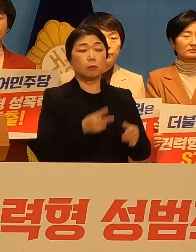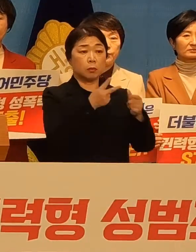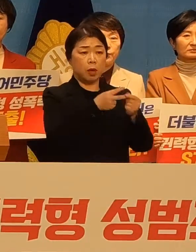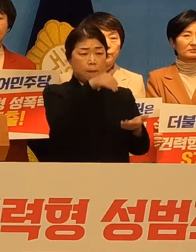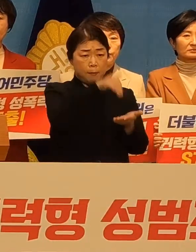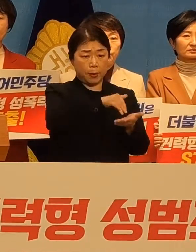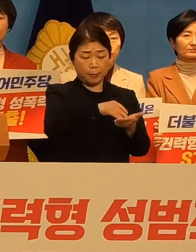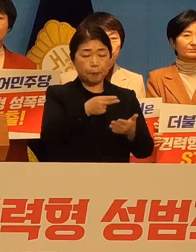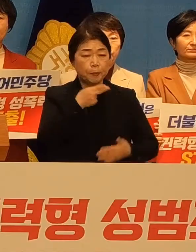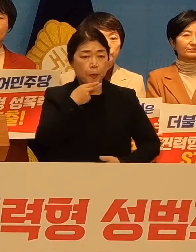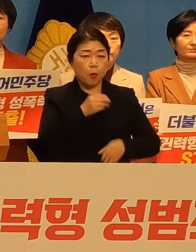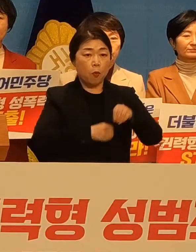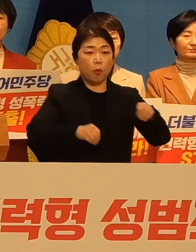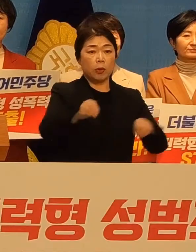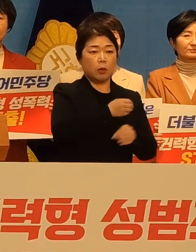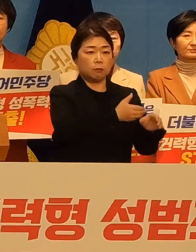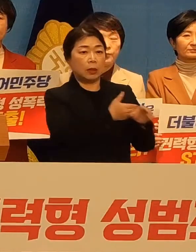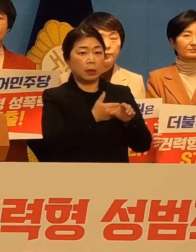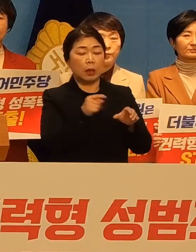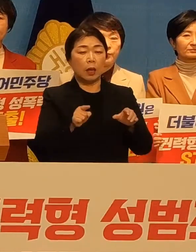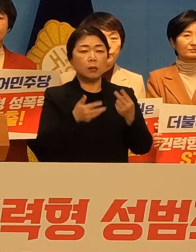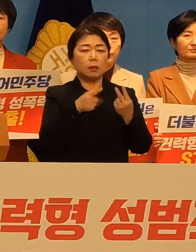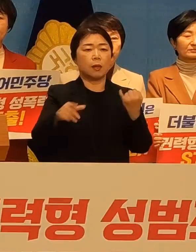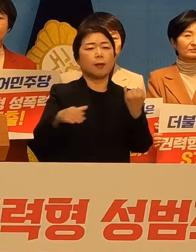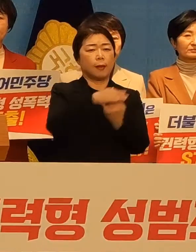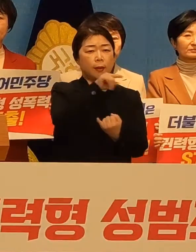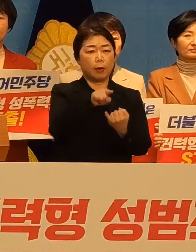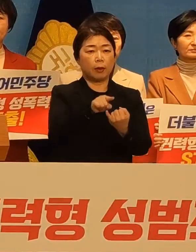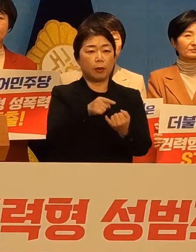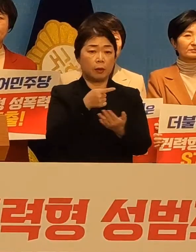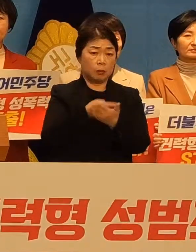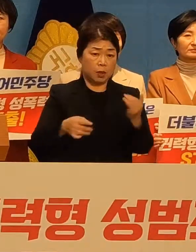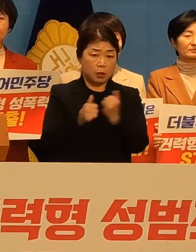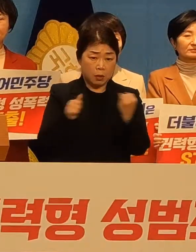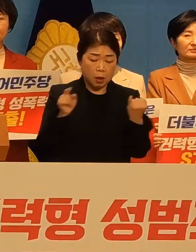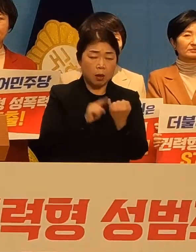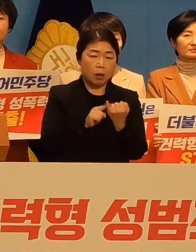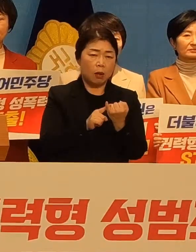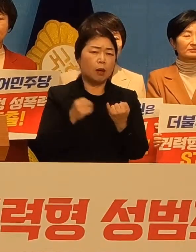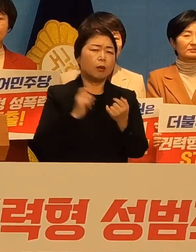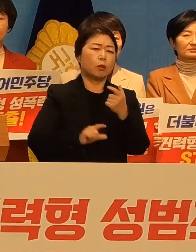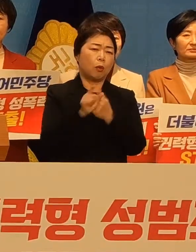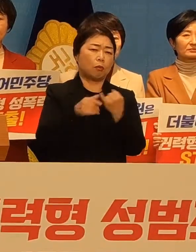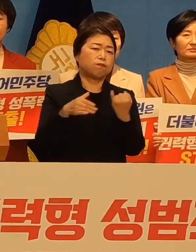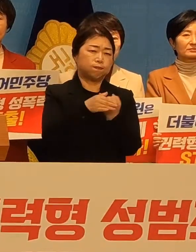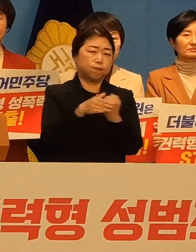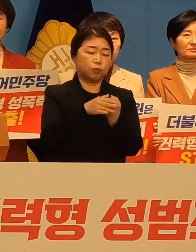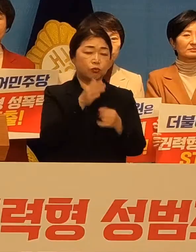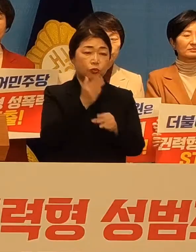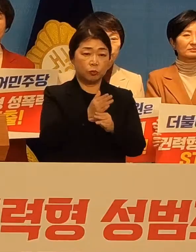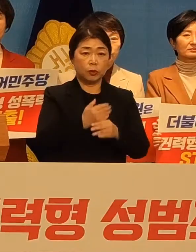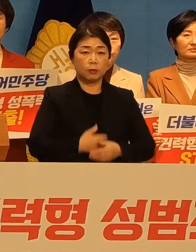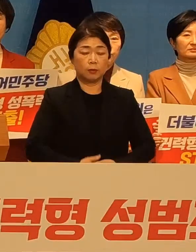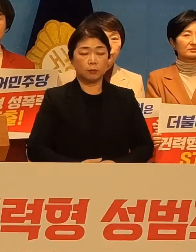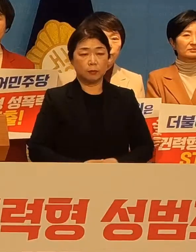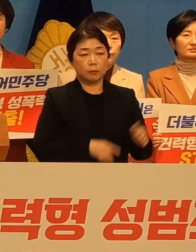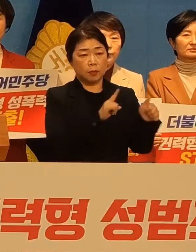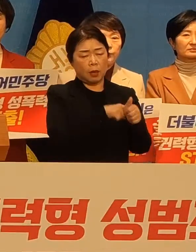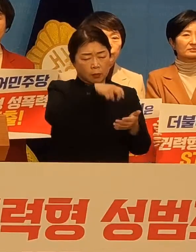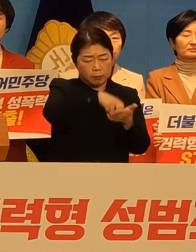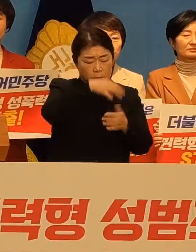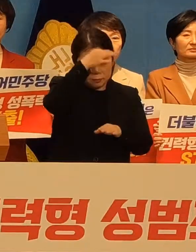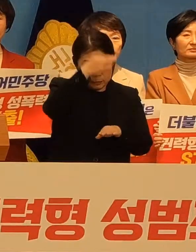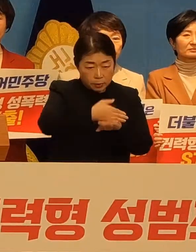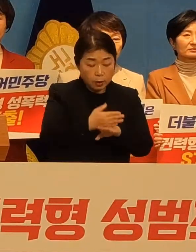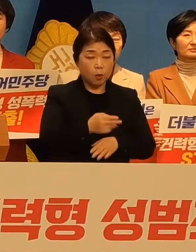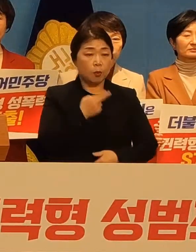반성은커녕 적반하장식 2차 가해로 피해자를 2번 죽이고 있습니다. 장경태 의원은 석고대죄는커녕